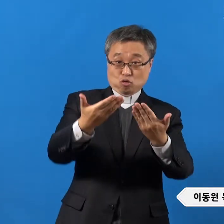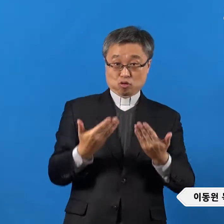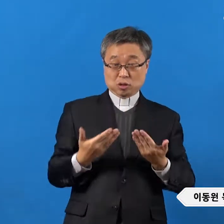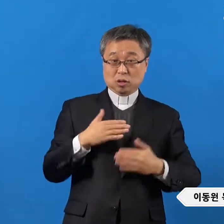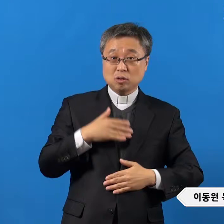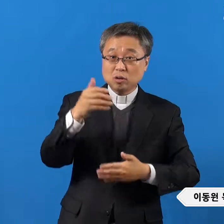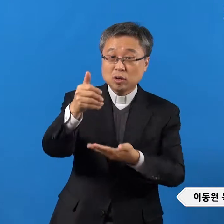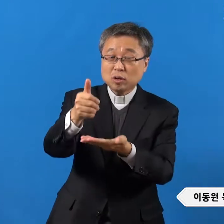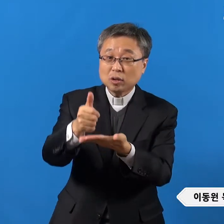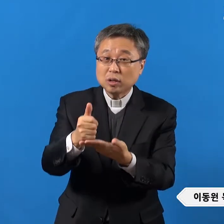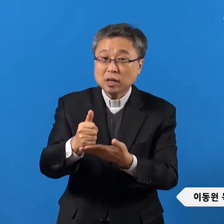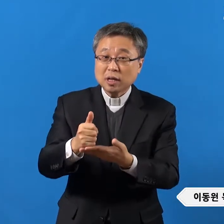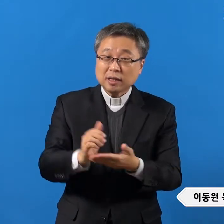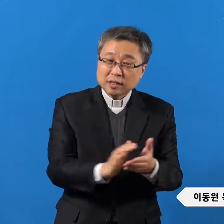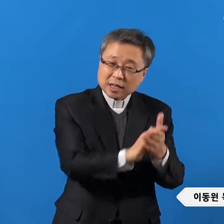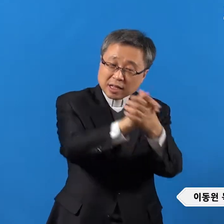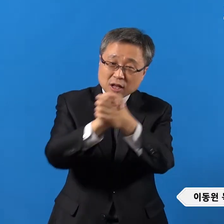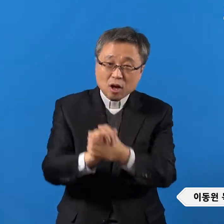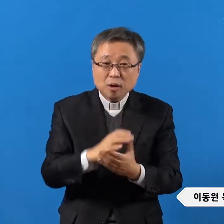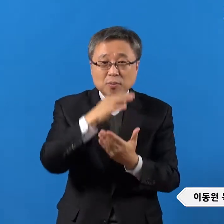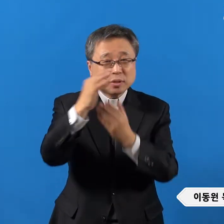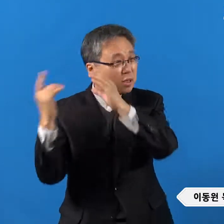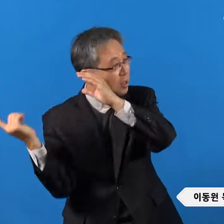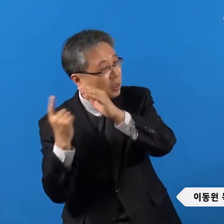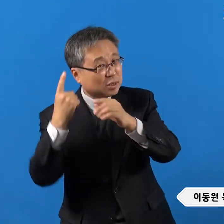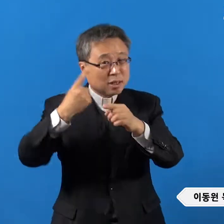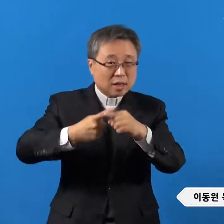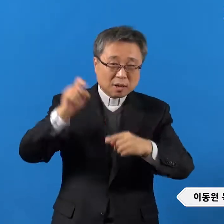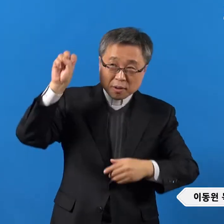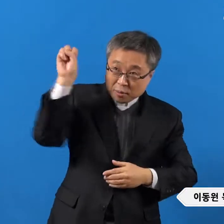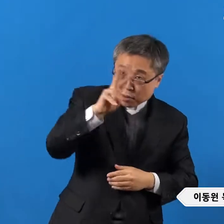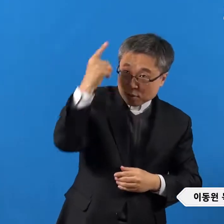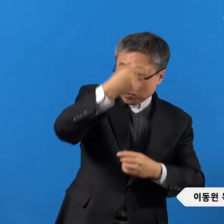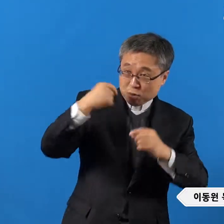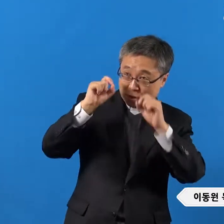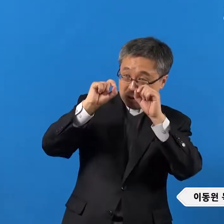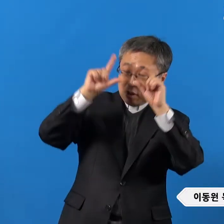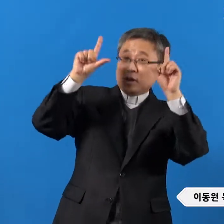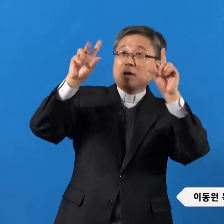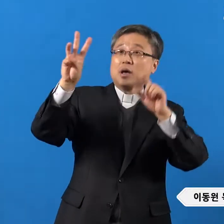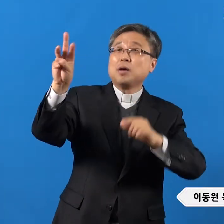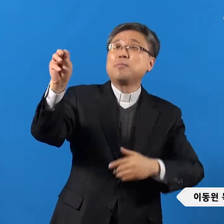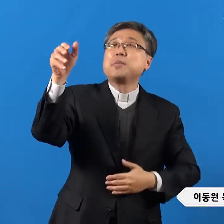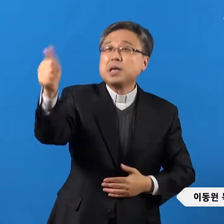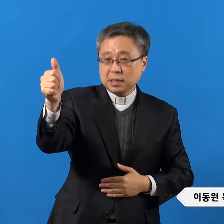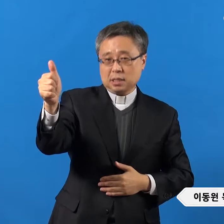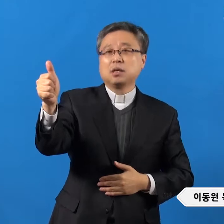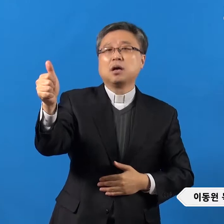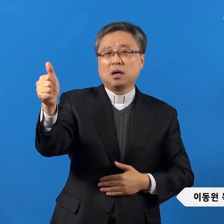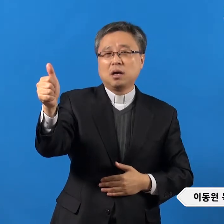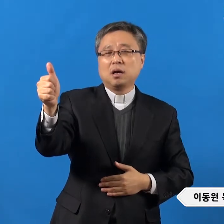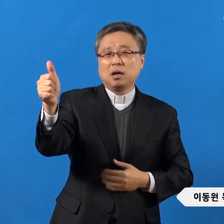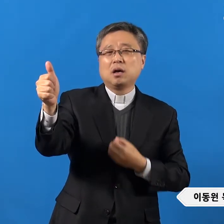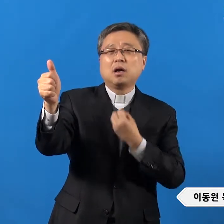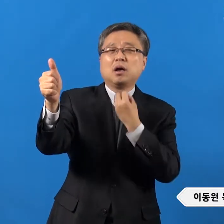그분의 다정한 음성을 듣다가 갑자기 눈이 열립니다. 메시아시네. 바로